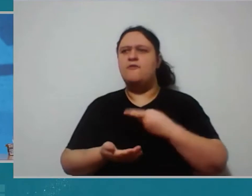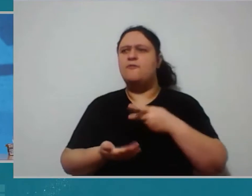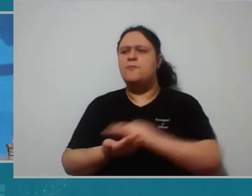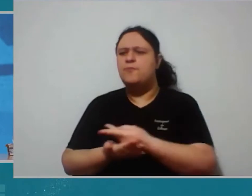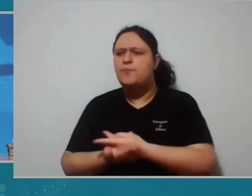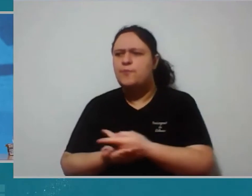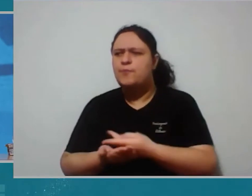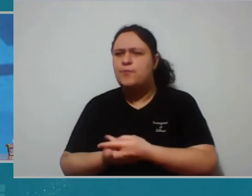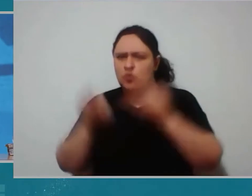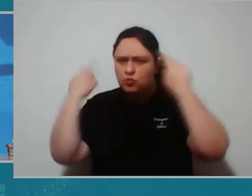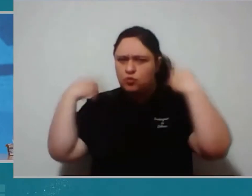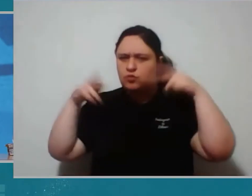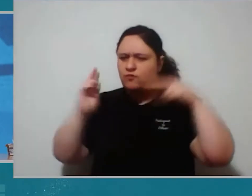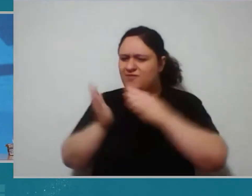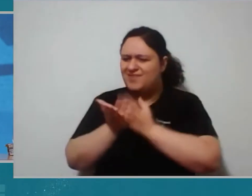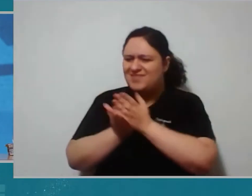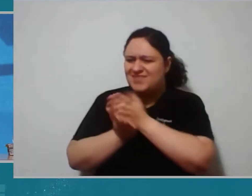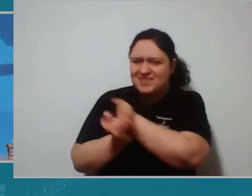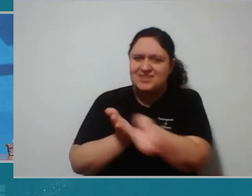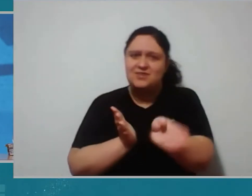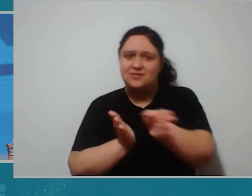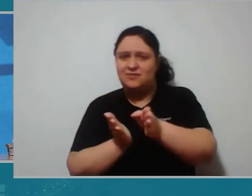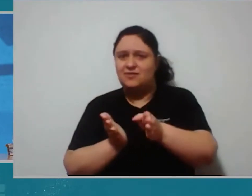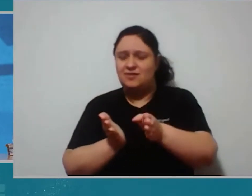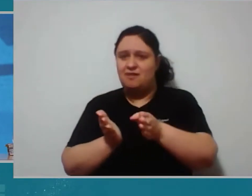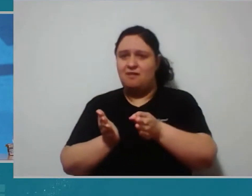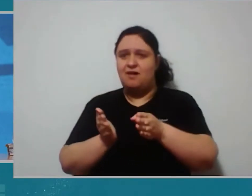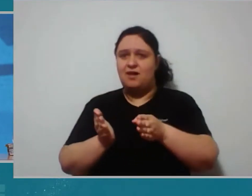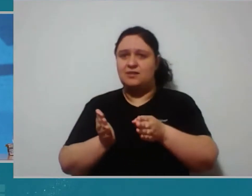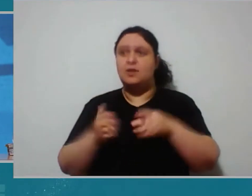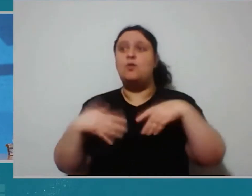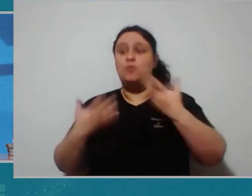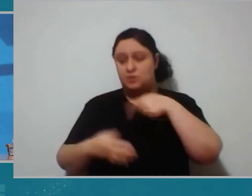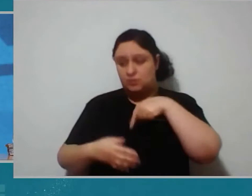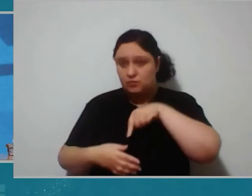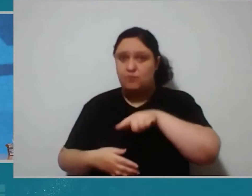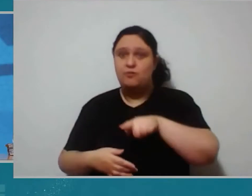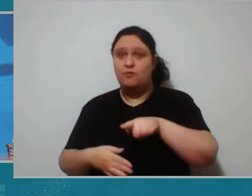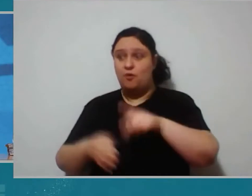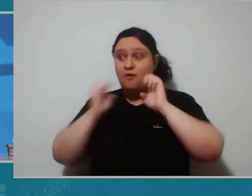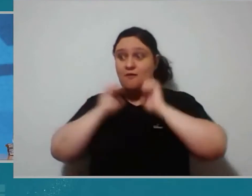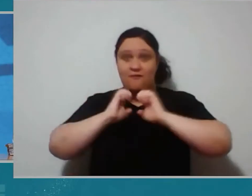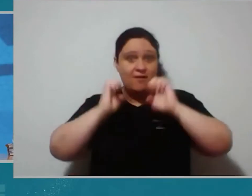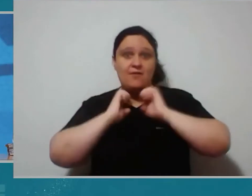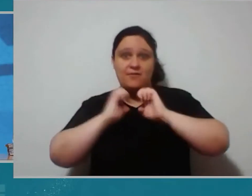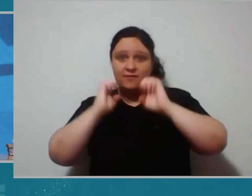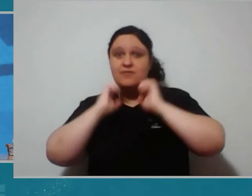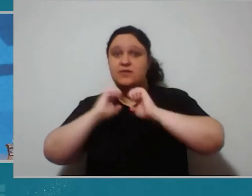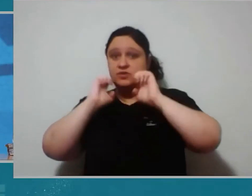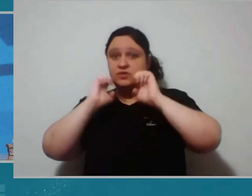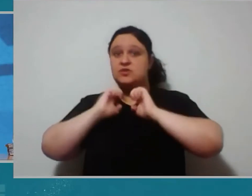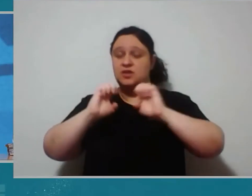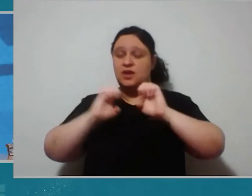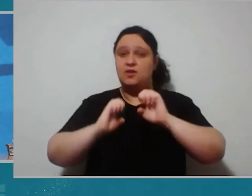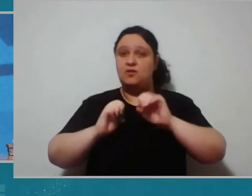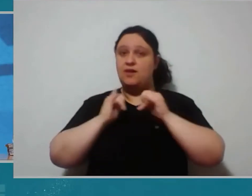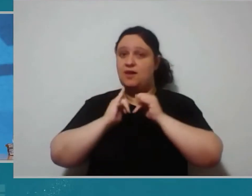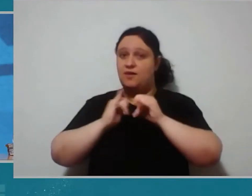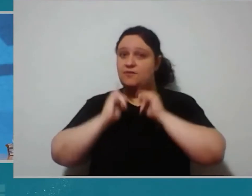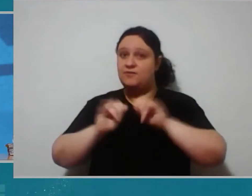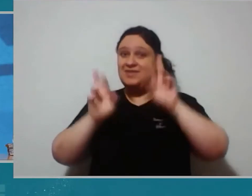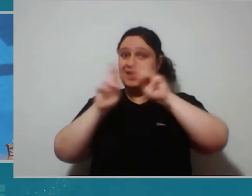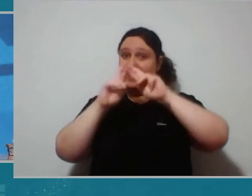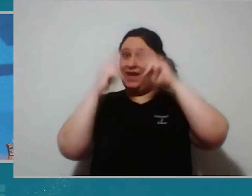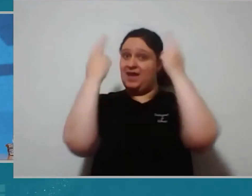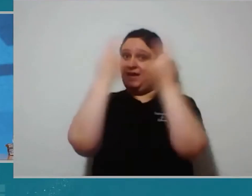de Israel, à medida que seguirdes, pregai que está próximo o reino dos